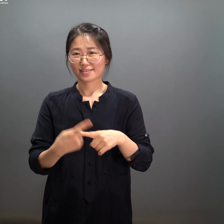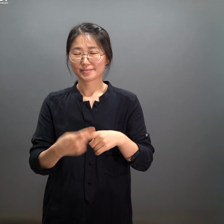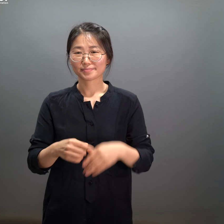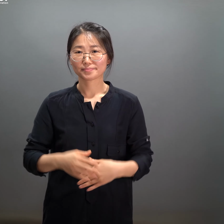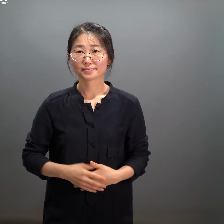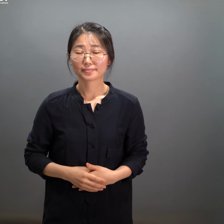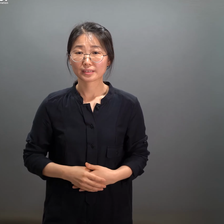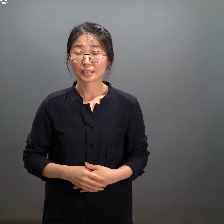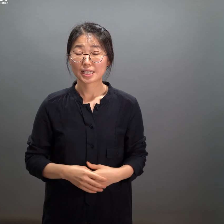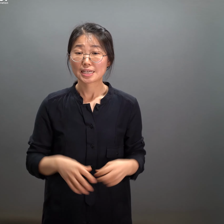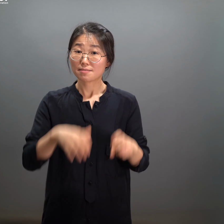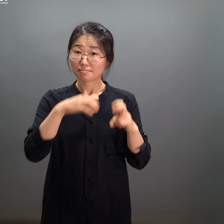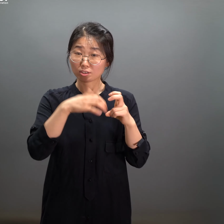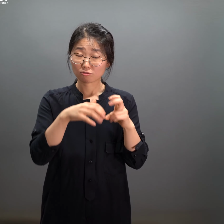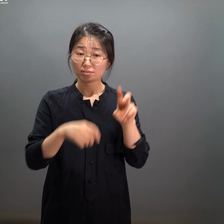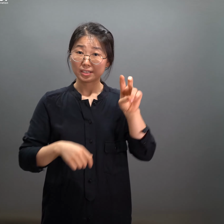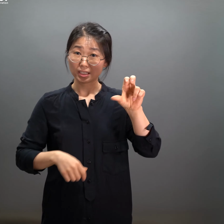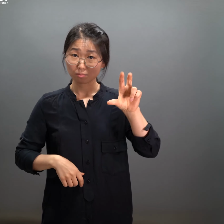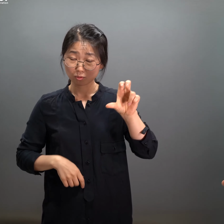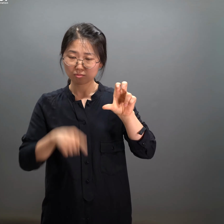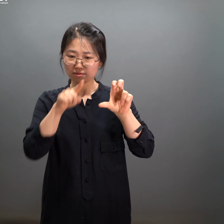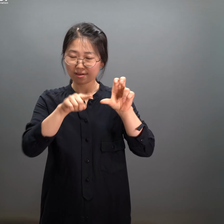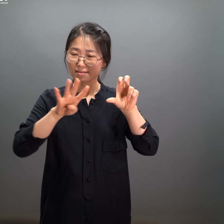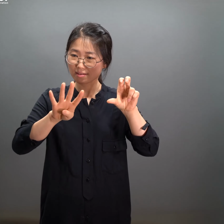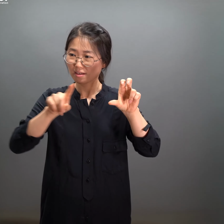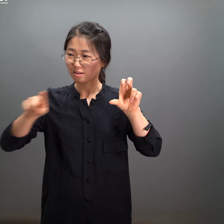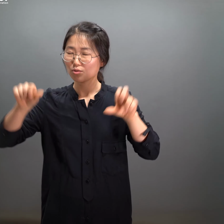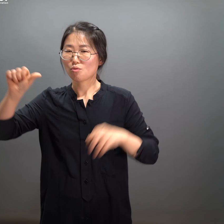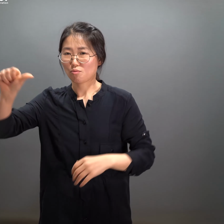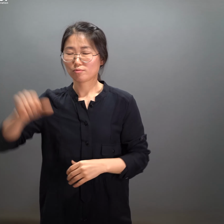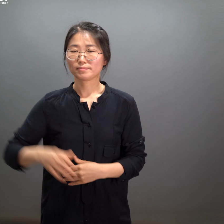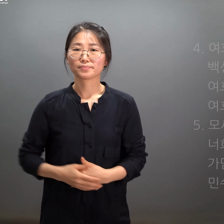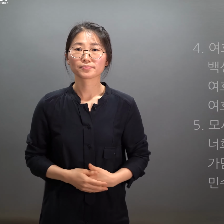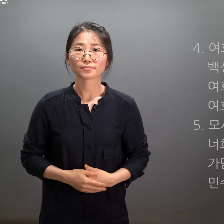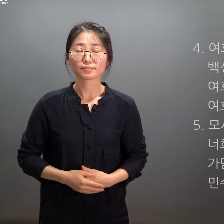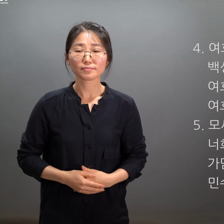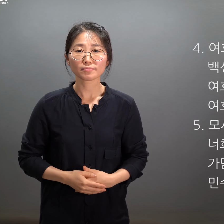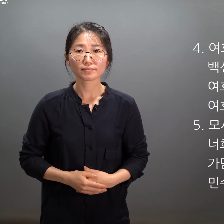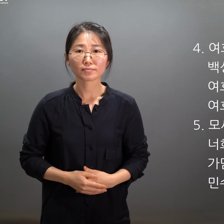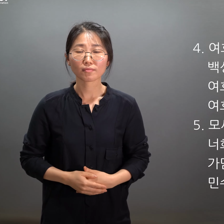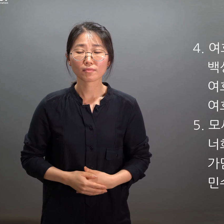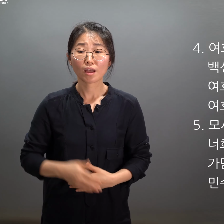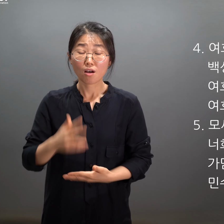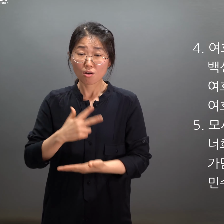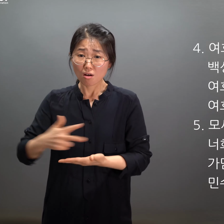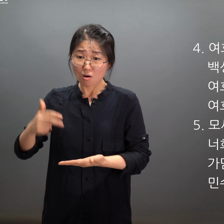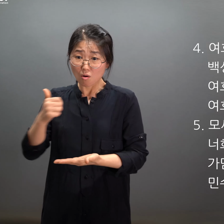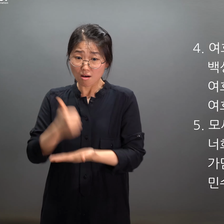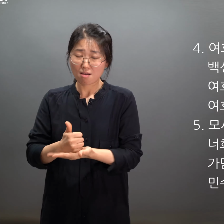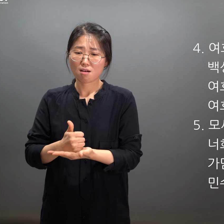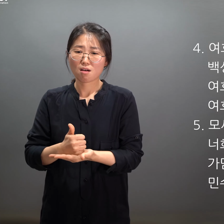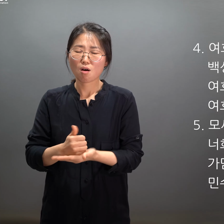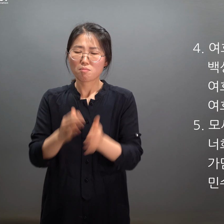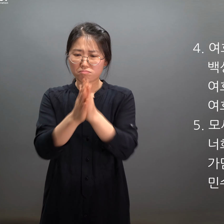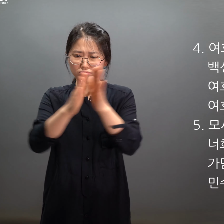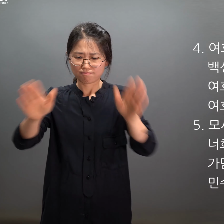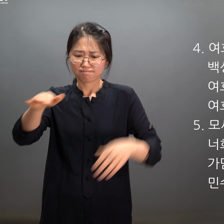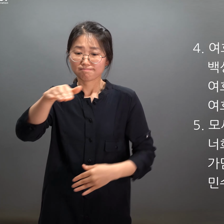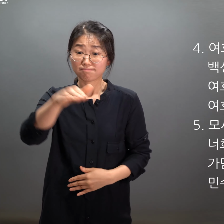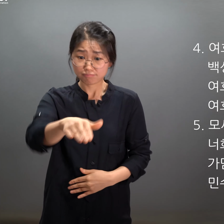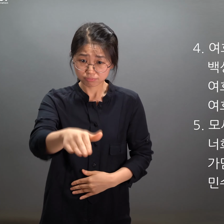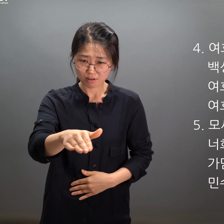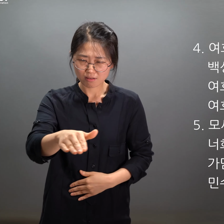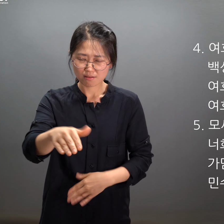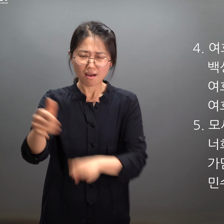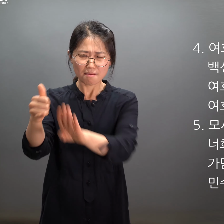민수기 25장 4절부터 5절에 이런 말씀이 있습니다. 여호와께서 모세에게 이르시되 백성의